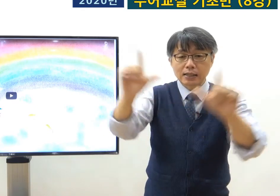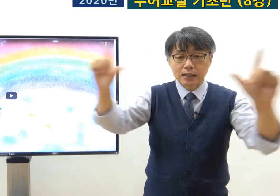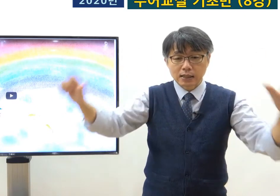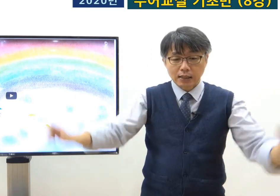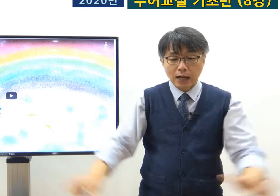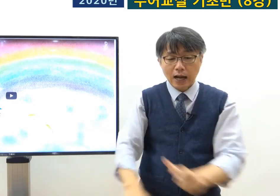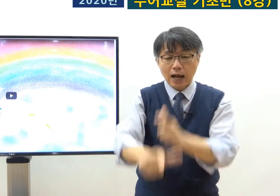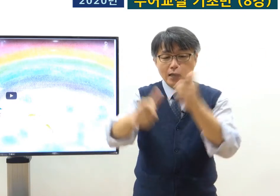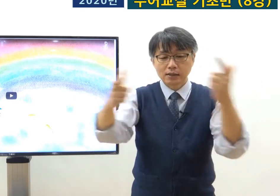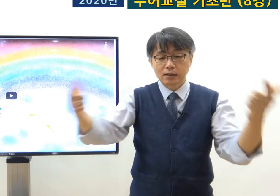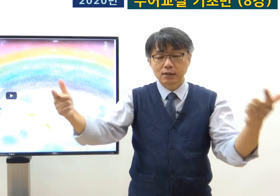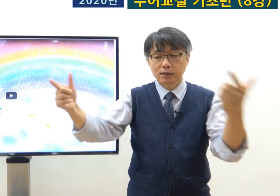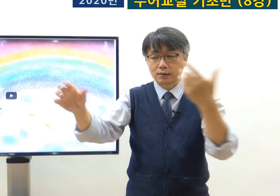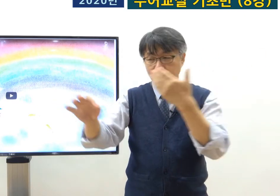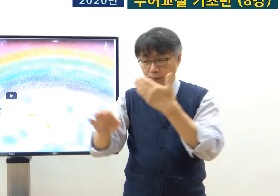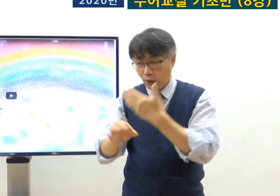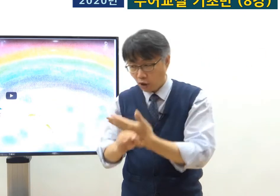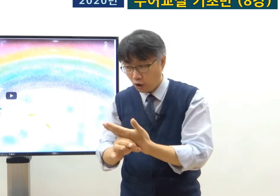사랑하지 않으면